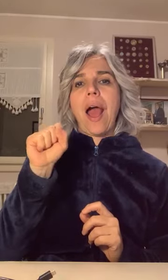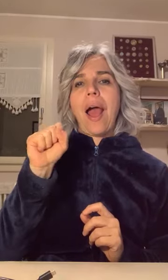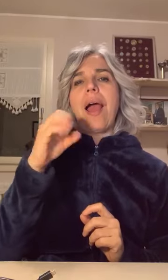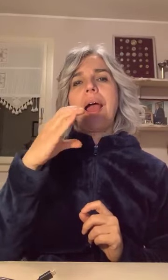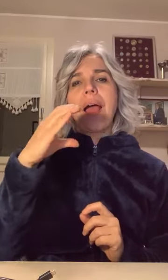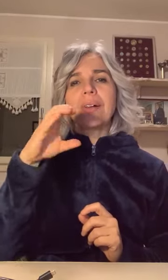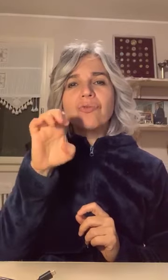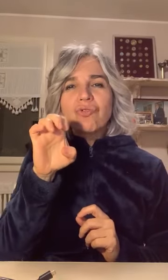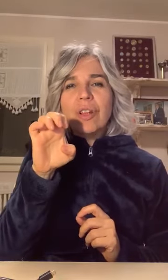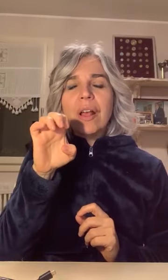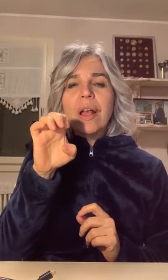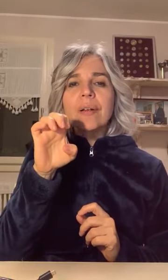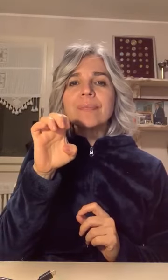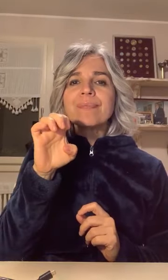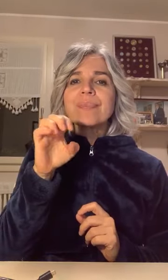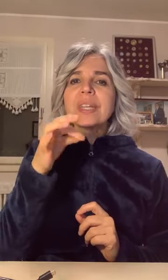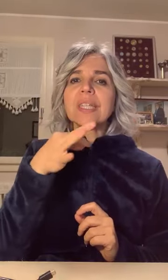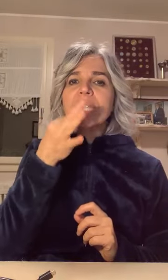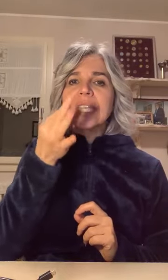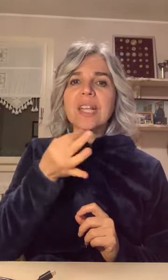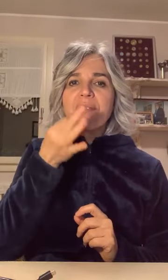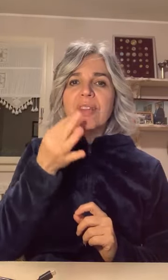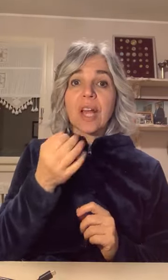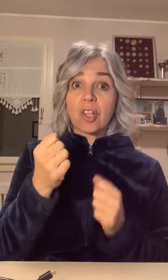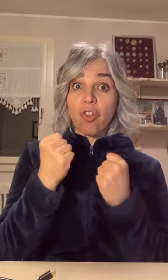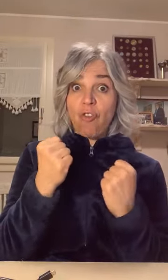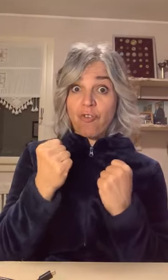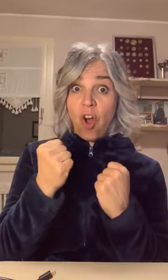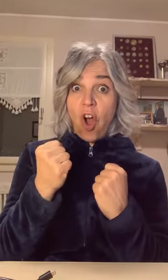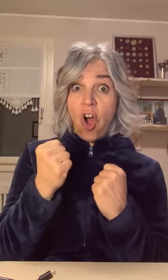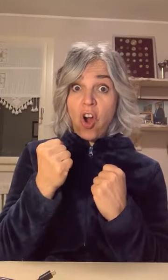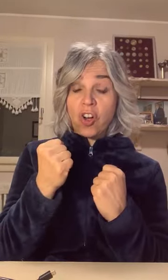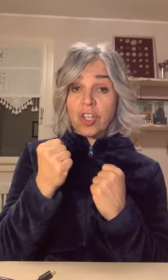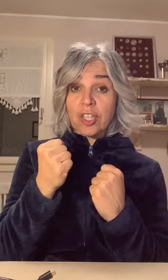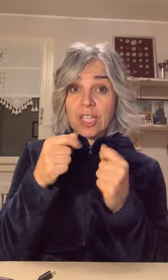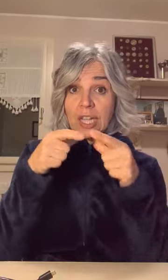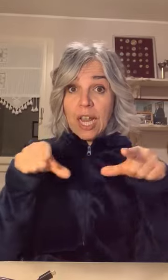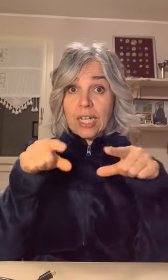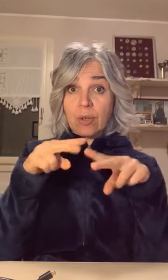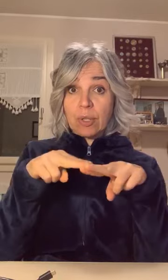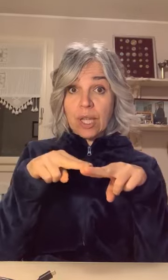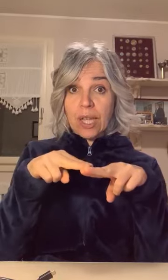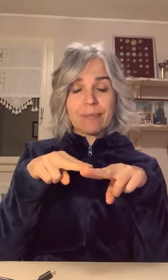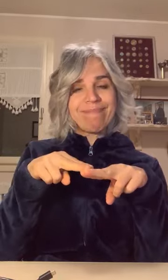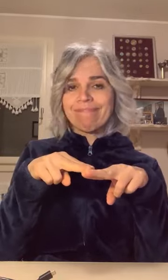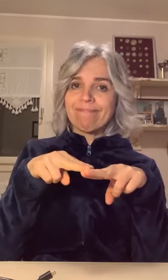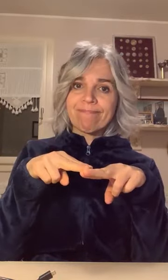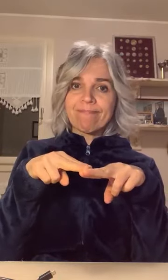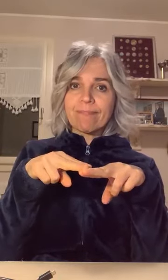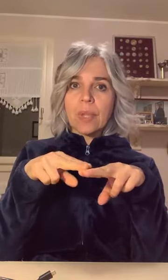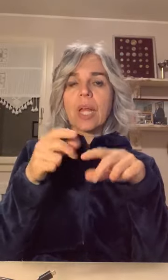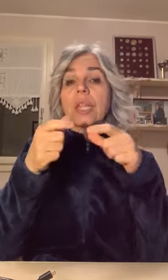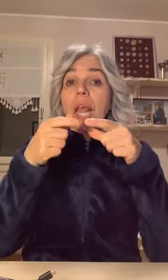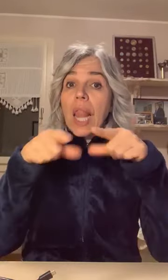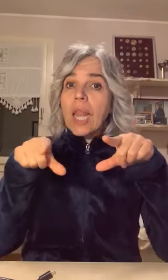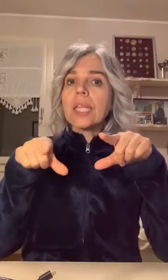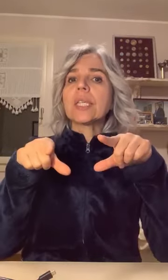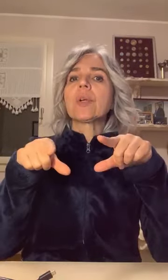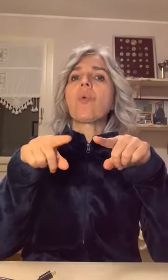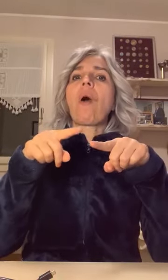come invece nell'ebraico. Nell'ebraico viene detto shalom. Oh, shalom è